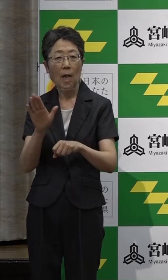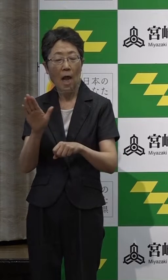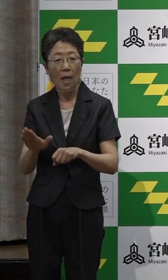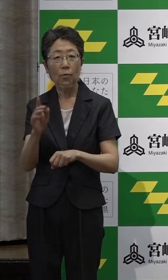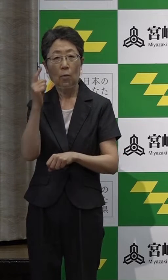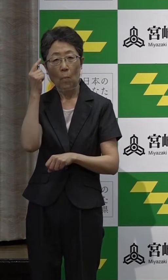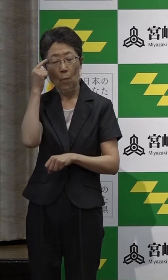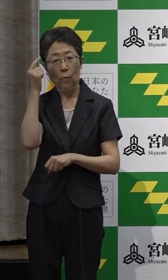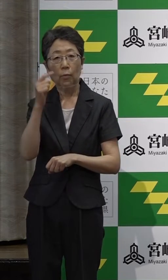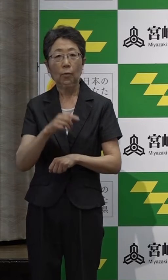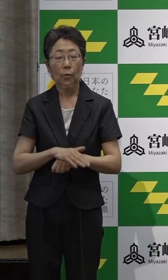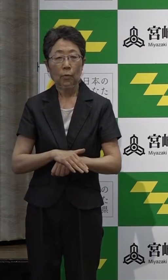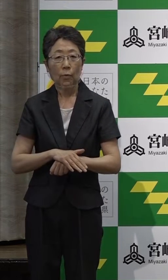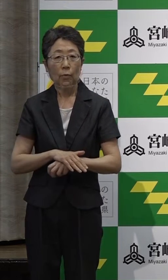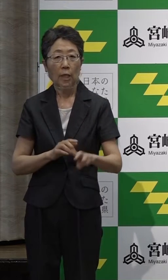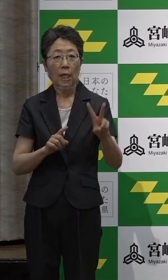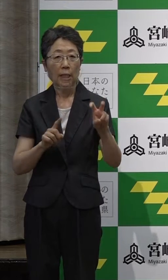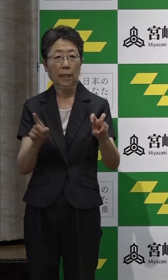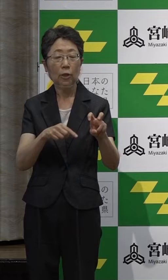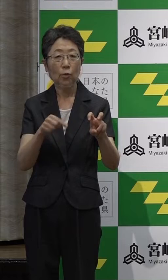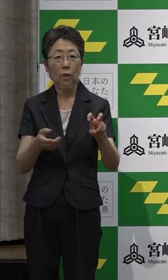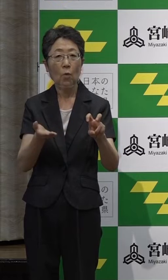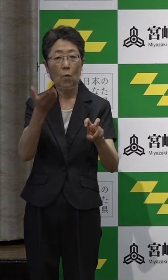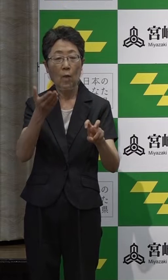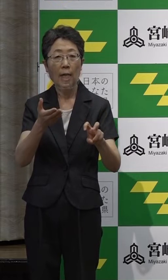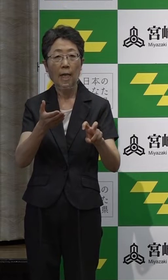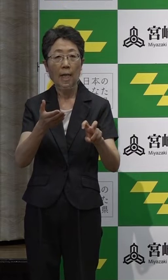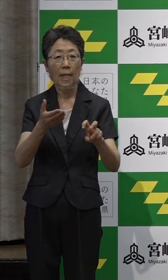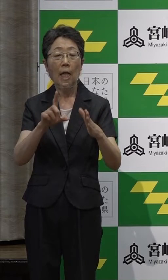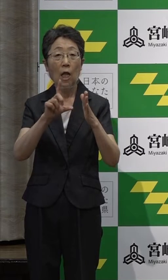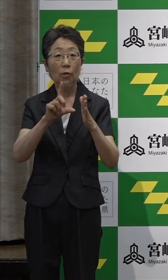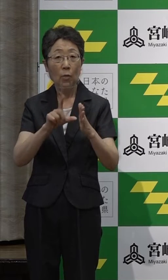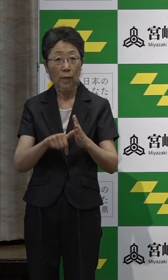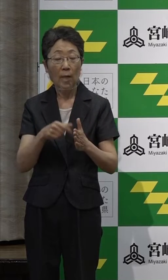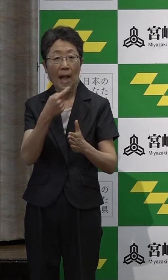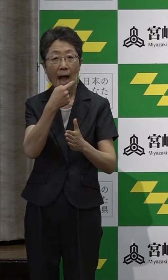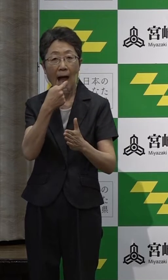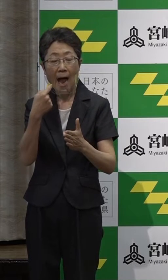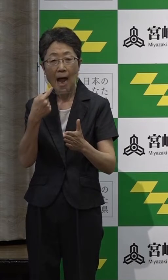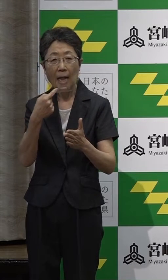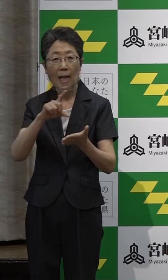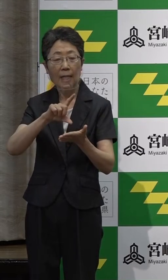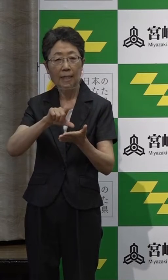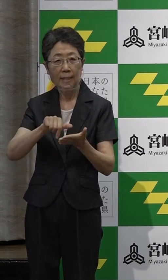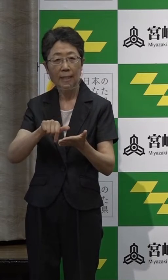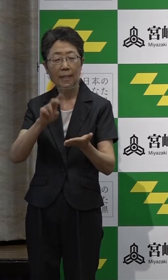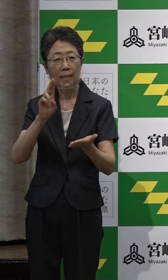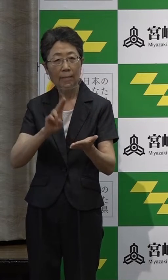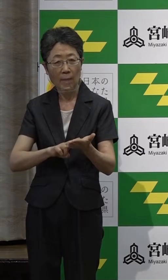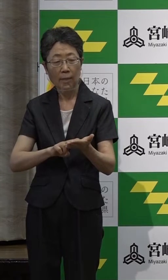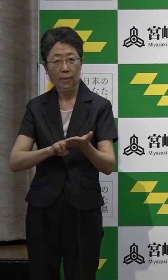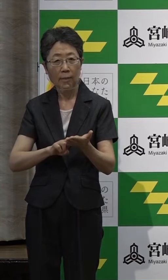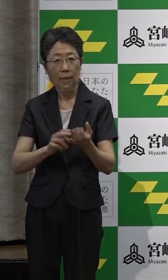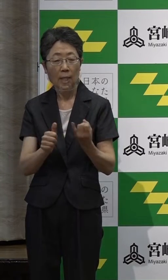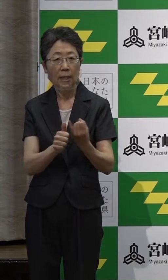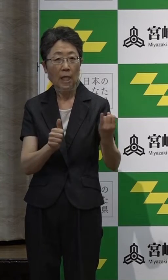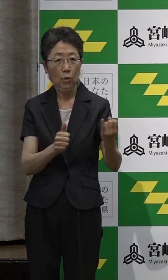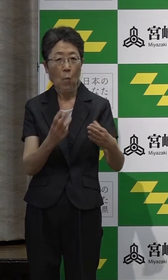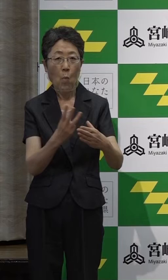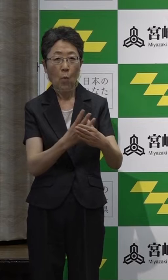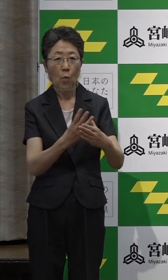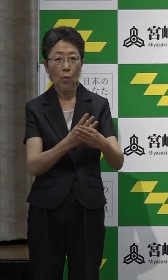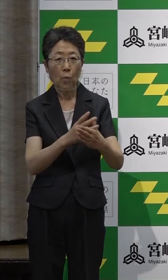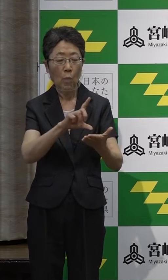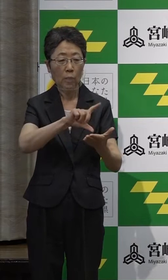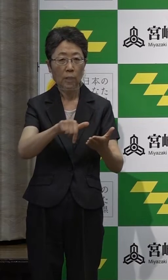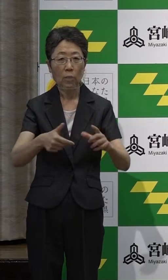が、20人を超えたらそこは赤県域指定の必要性はあろうかと考えております。再度超えるとは違う状況になります。ただ、